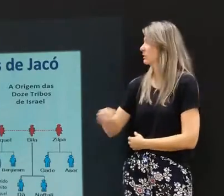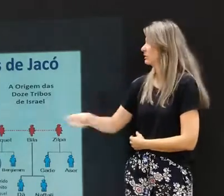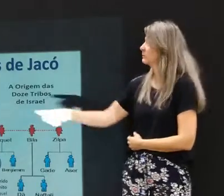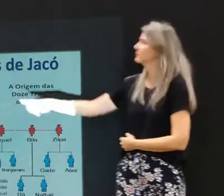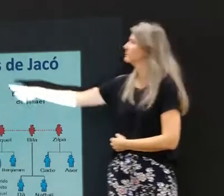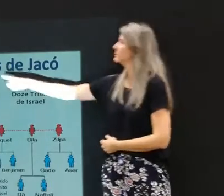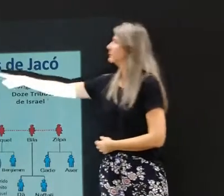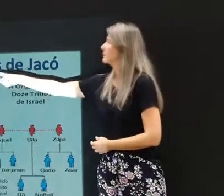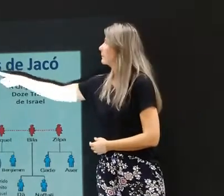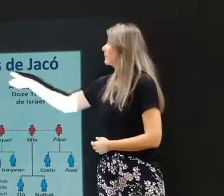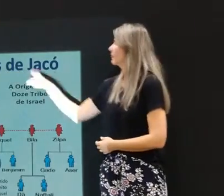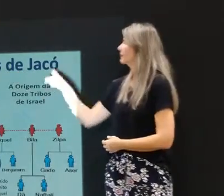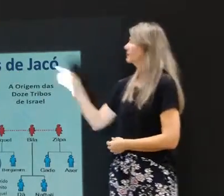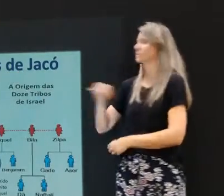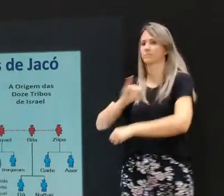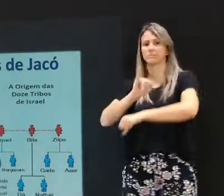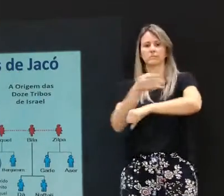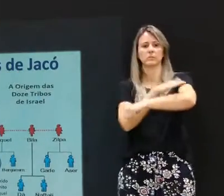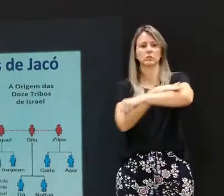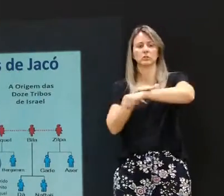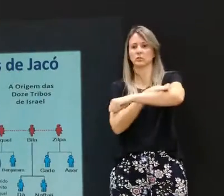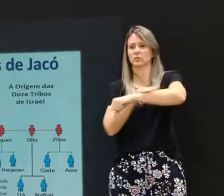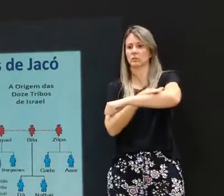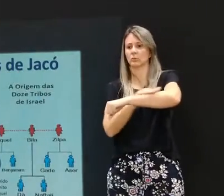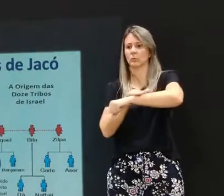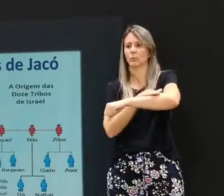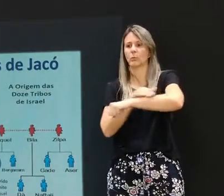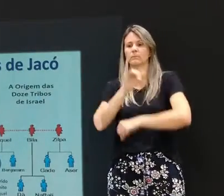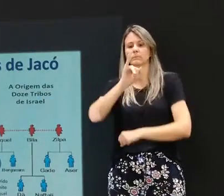12 filhos de Jacó. Esse é o sinal de Jacó.